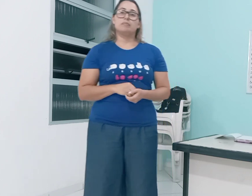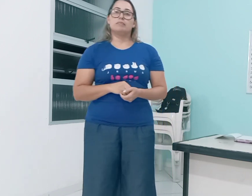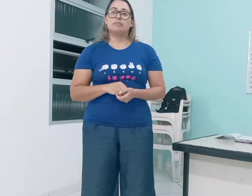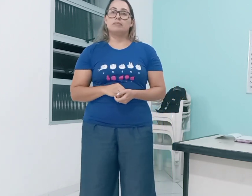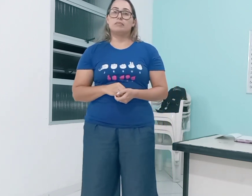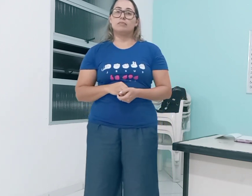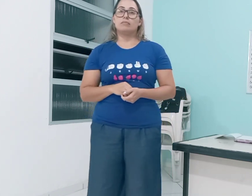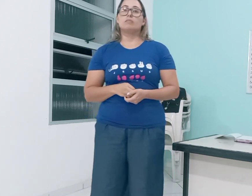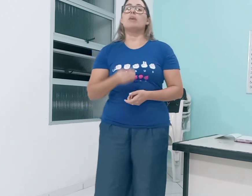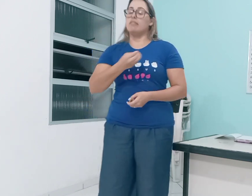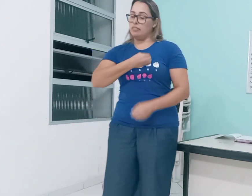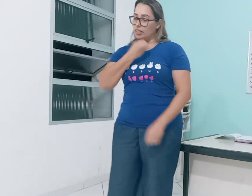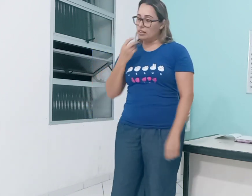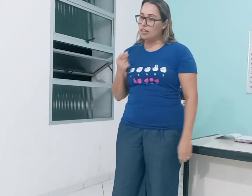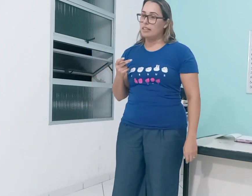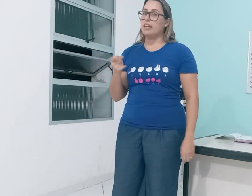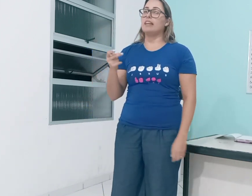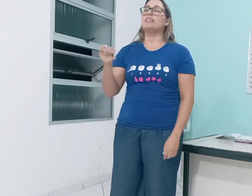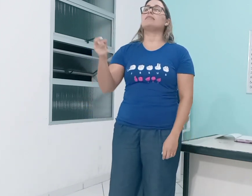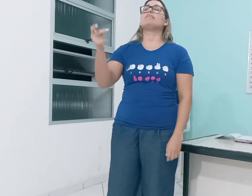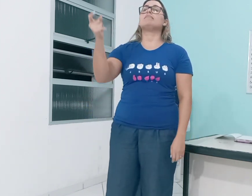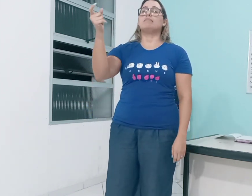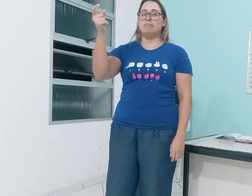eterna, então. Vida eterna.